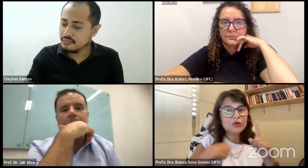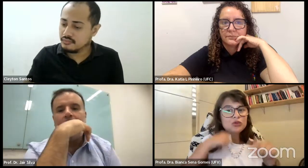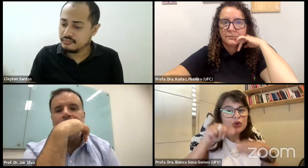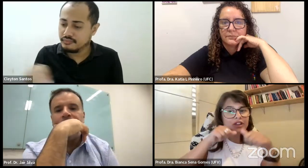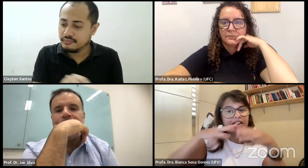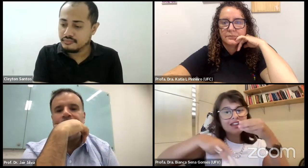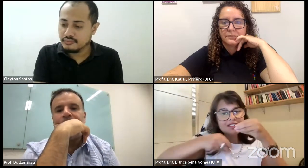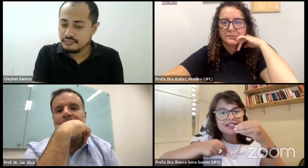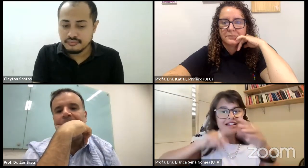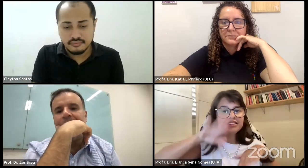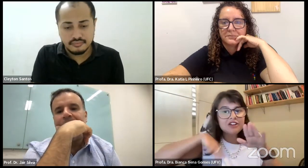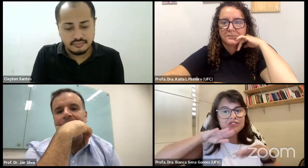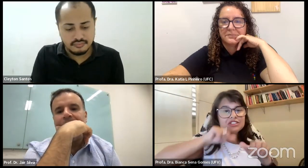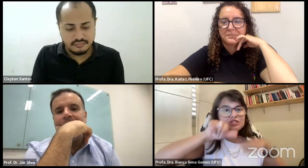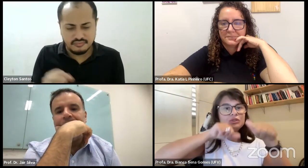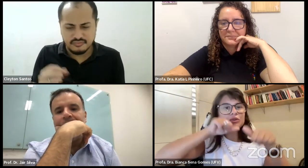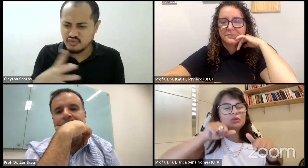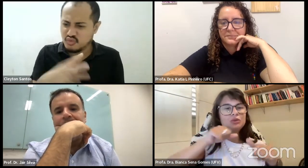É, encontrou.